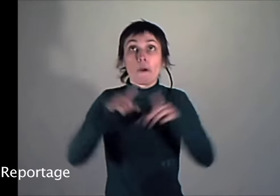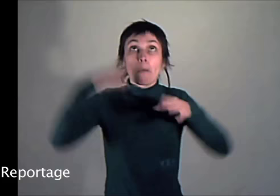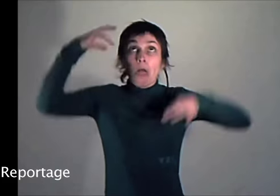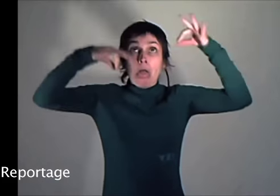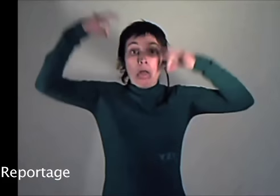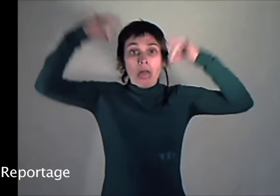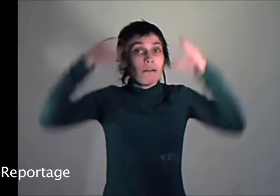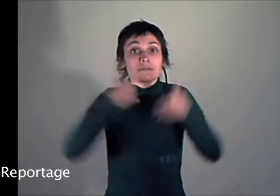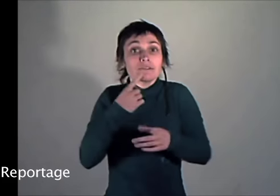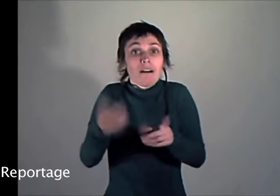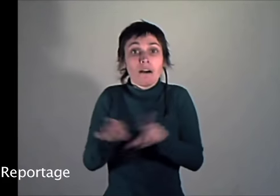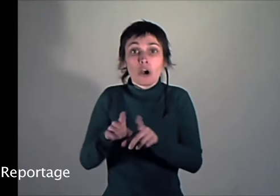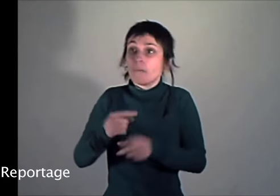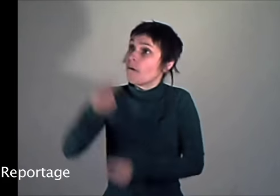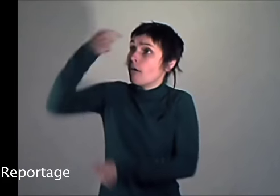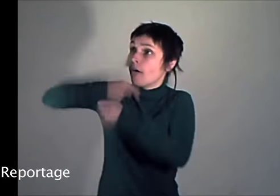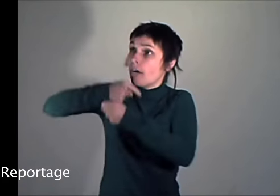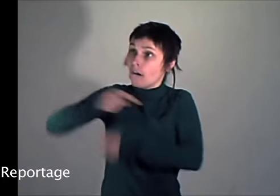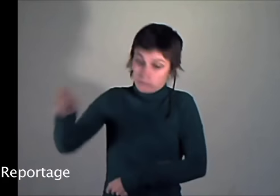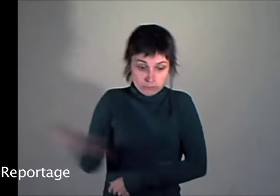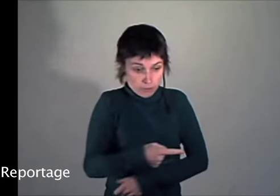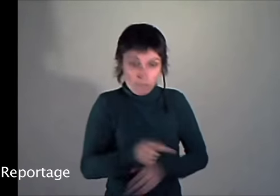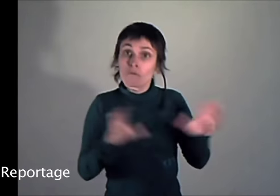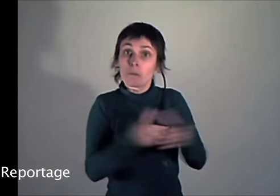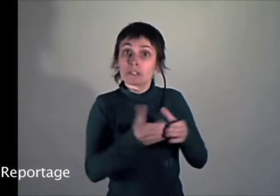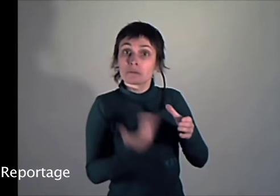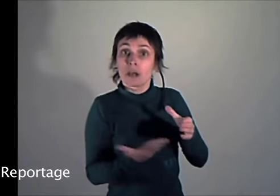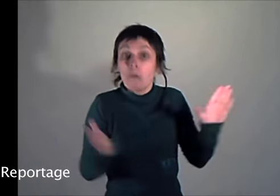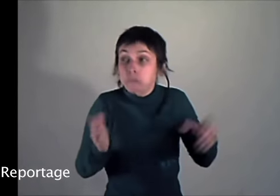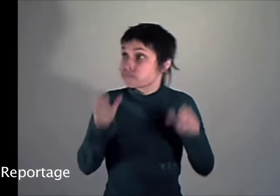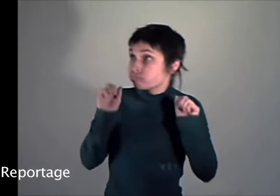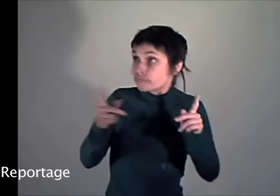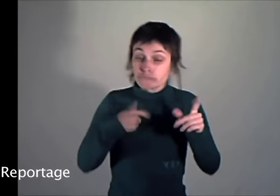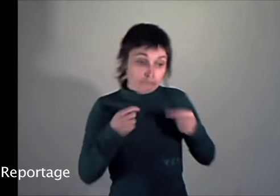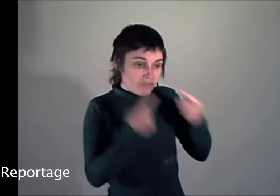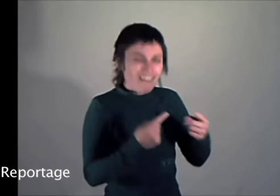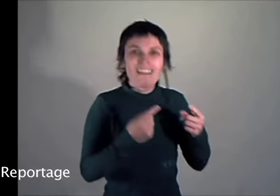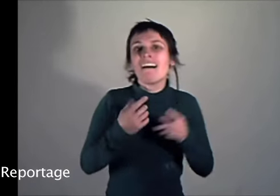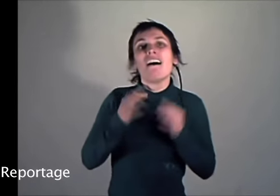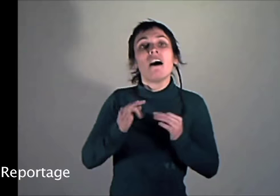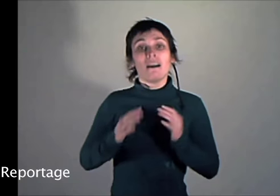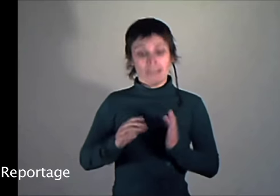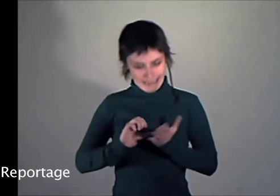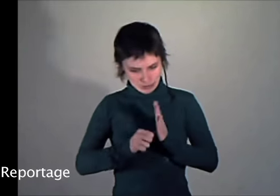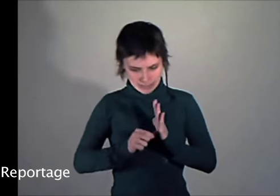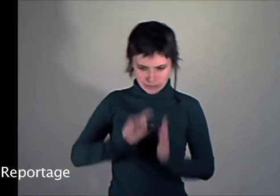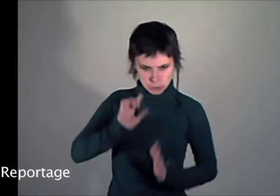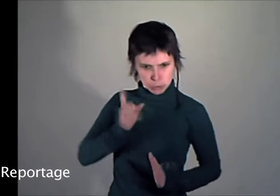Jacques. Ah oui. Alors, c'est vrai que j'étais complètement manipulée. J'étais tout jeune, on m'a dit tu vas faire ça, tu vas faire